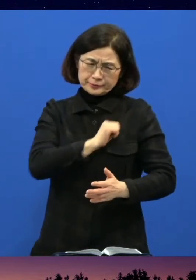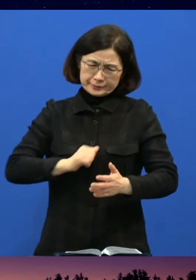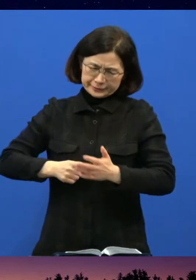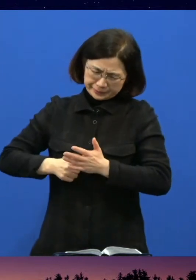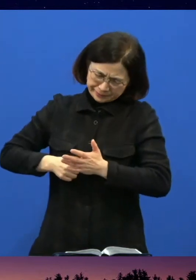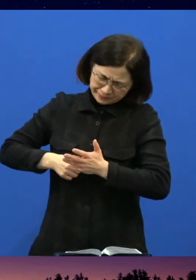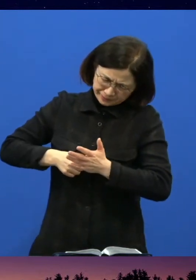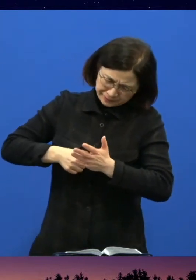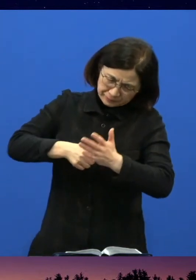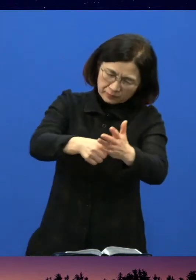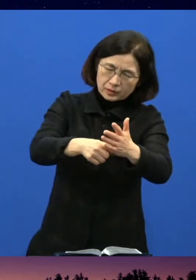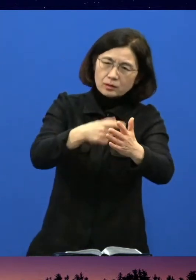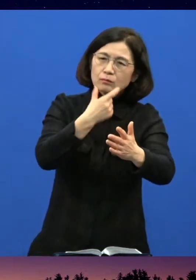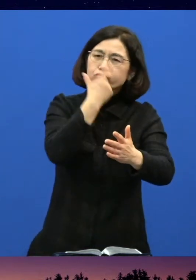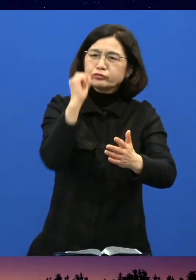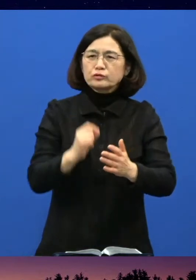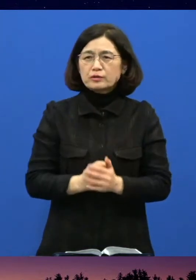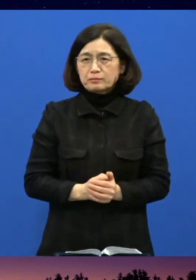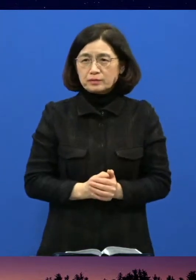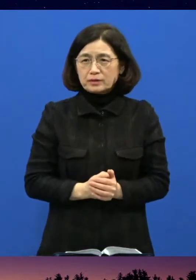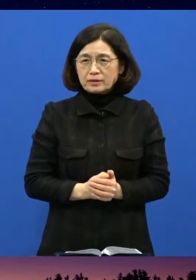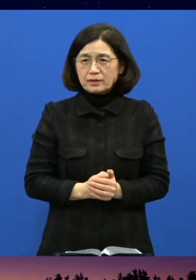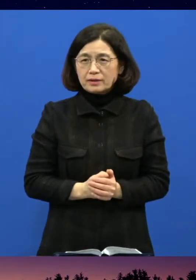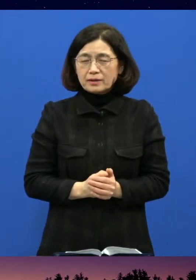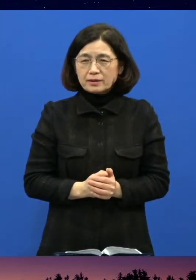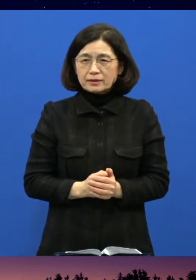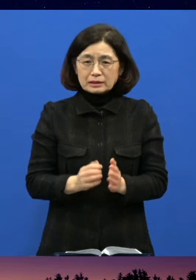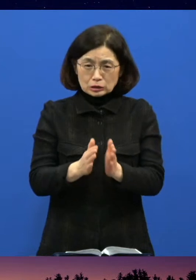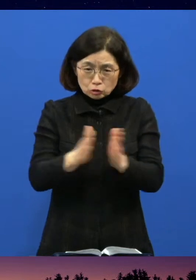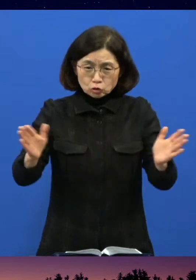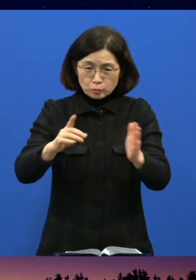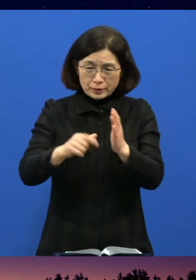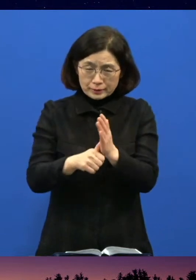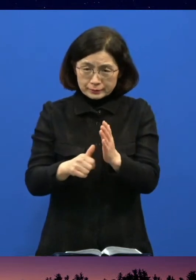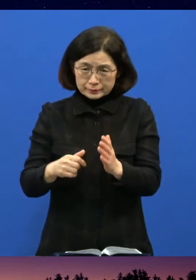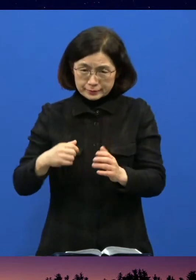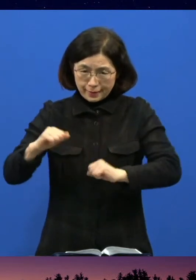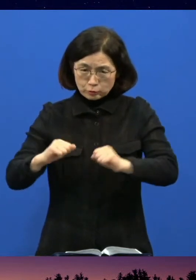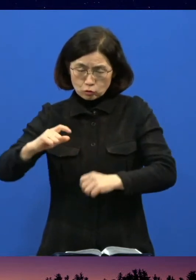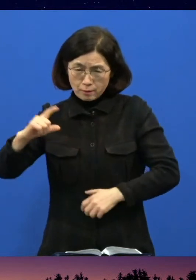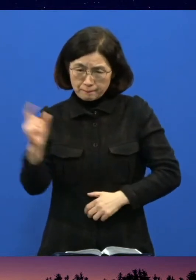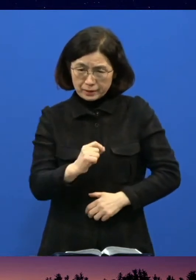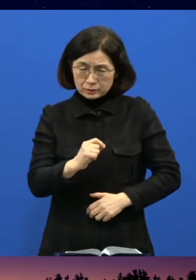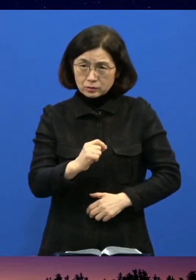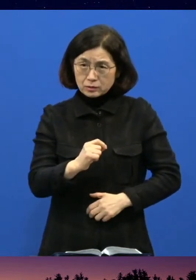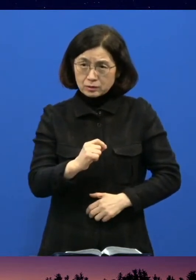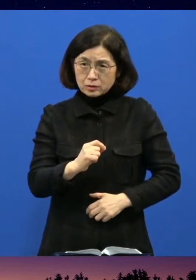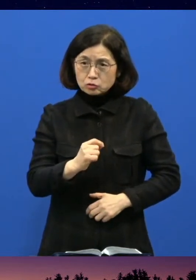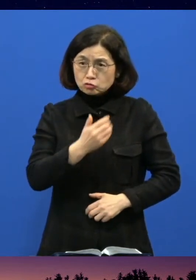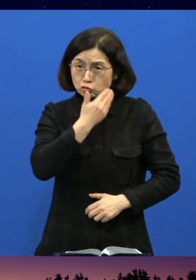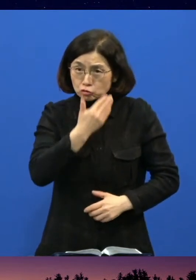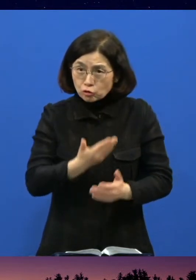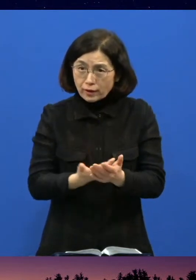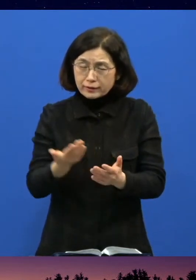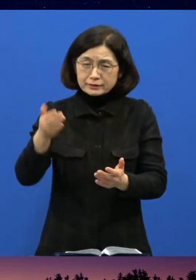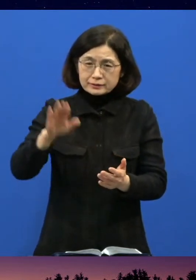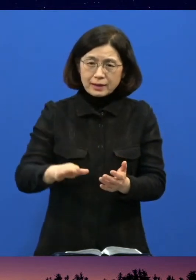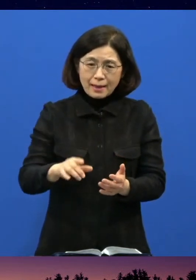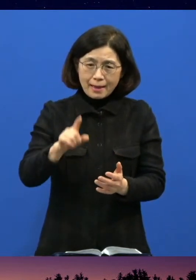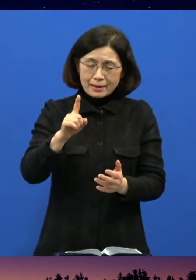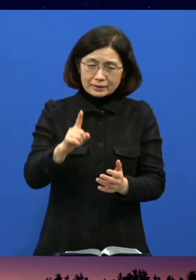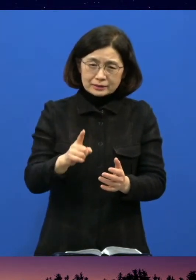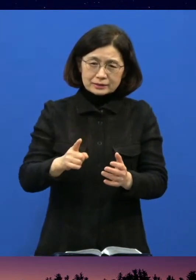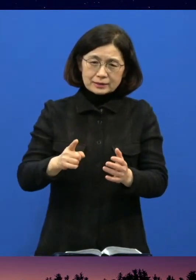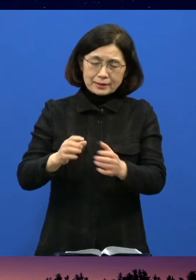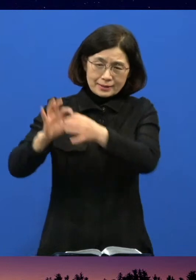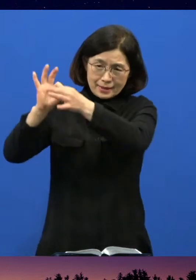이러면 스타트에는 순발력이 필요해요. 그런데 뛰고 난 출발부터는 뭐가 필요해요? 지구력이 필요해요. 끈질김이 필요하다는 거예요.